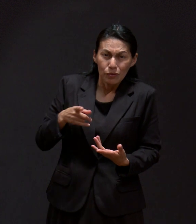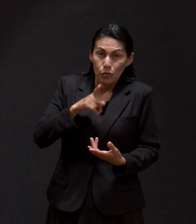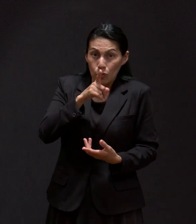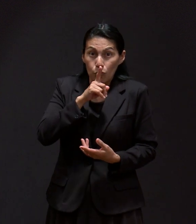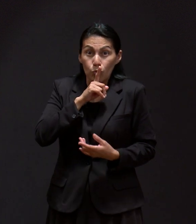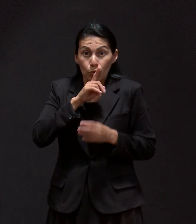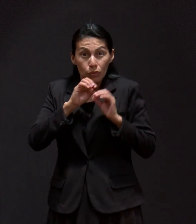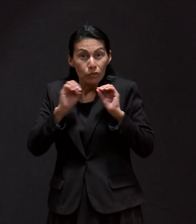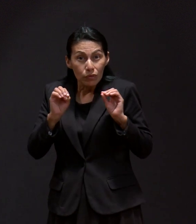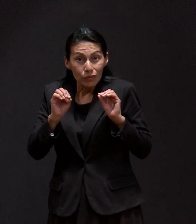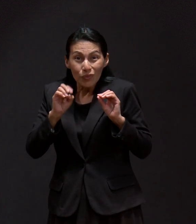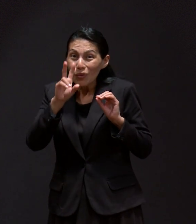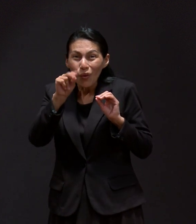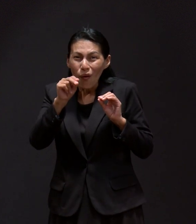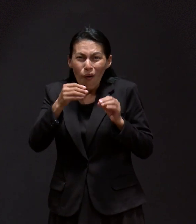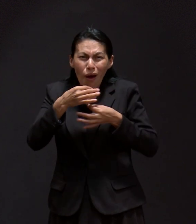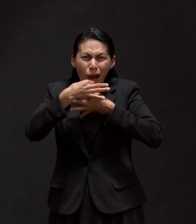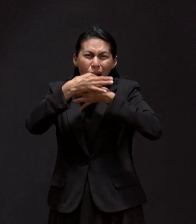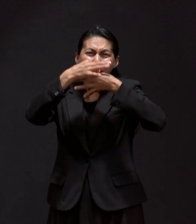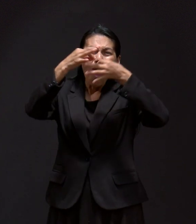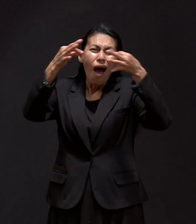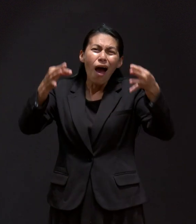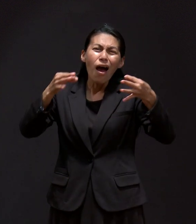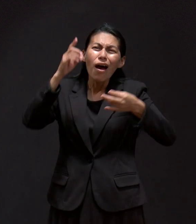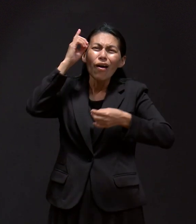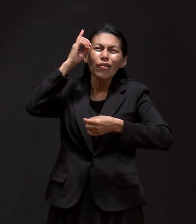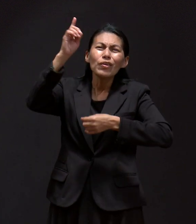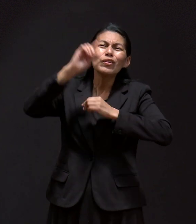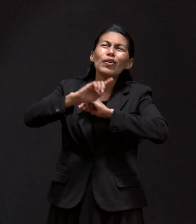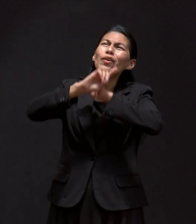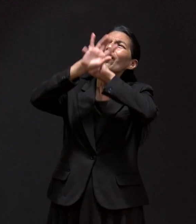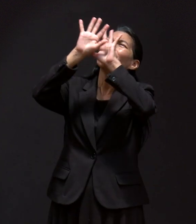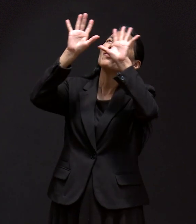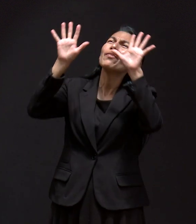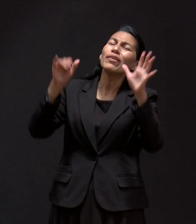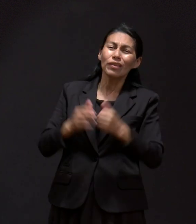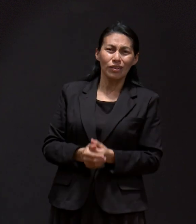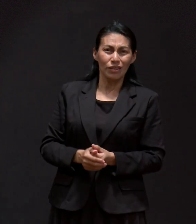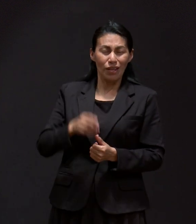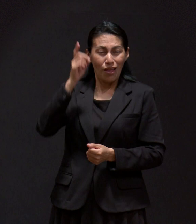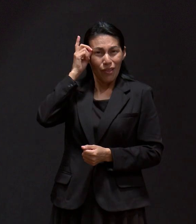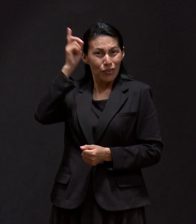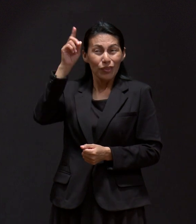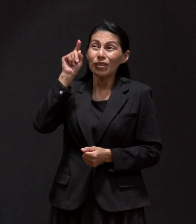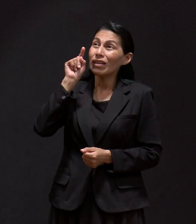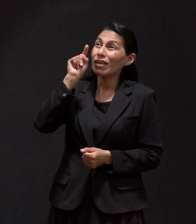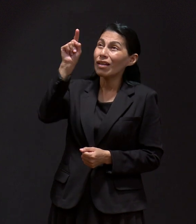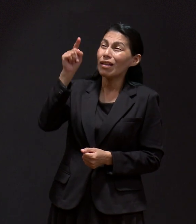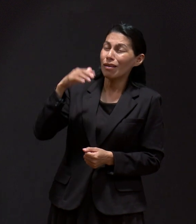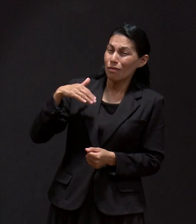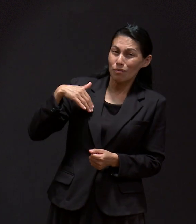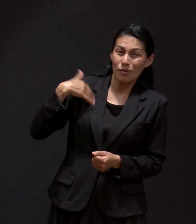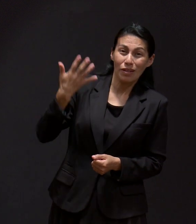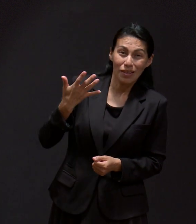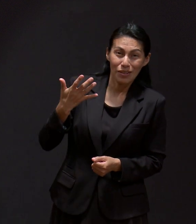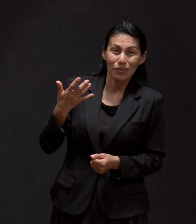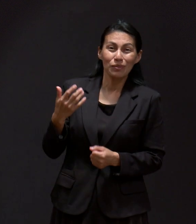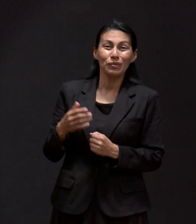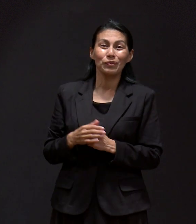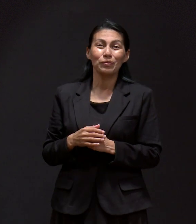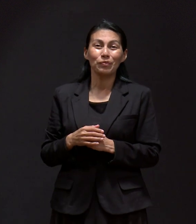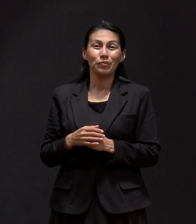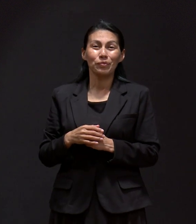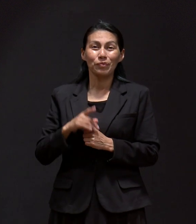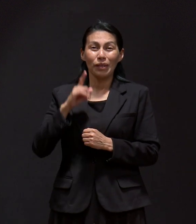vamos a gritarlo a los cuatro vientos porque dios es dios de milagros